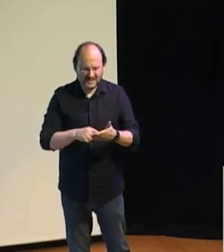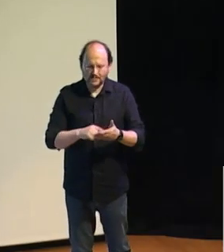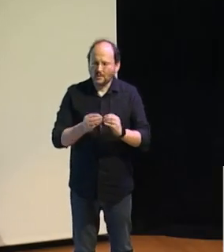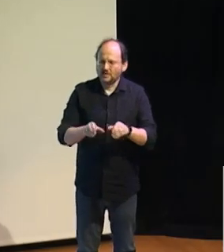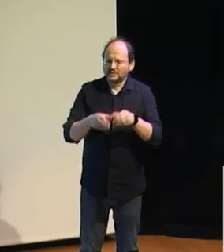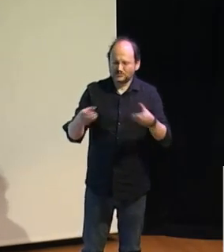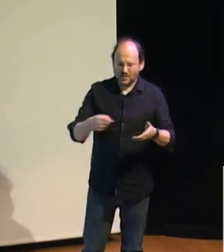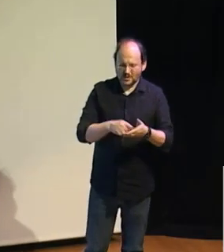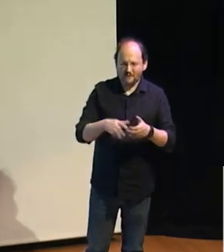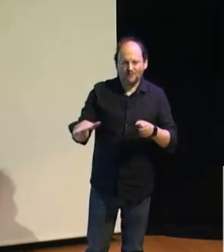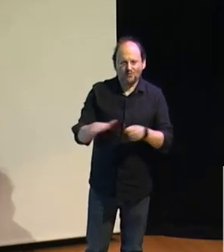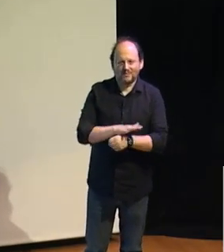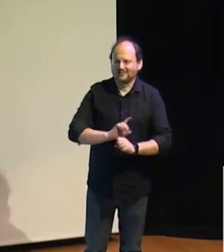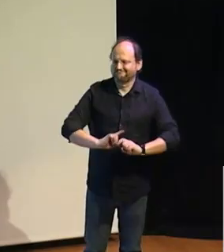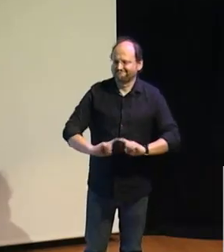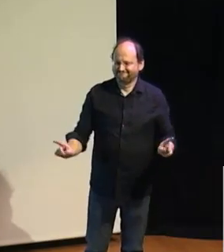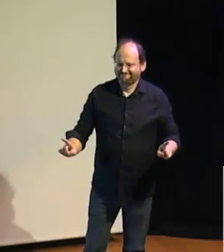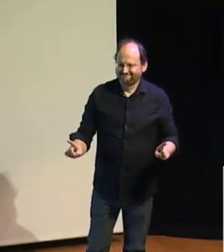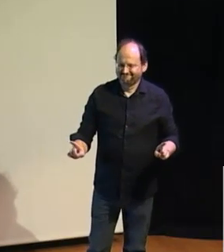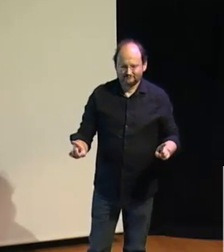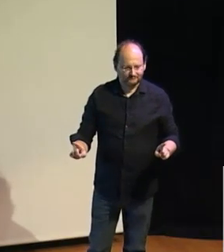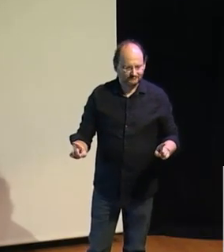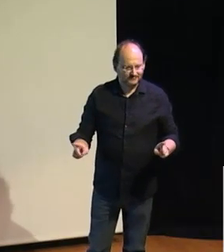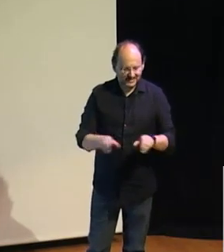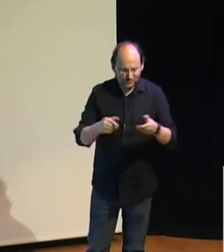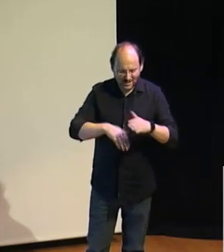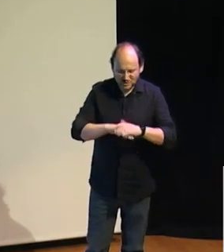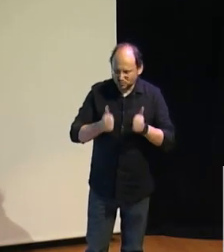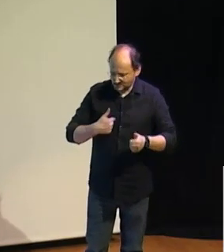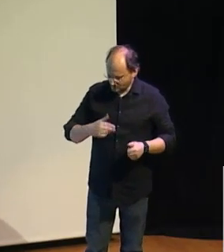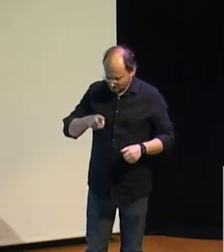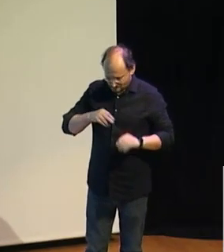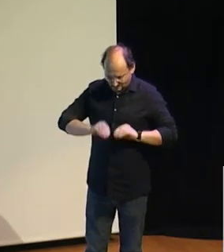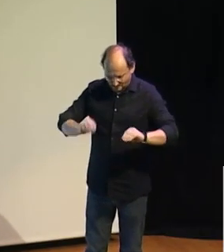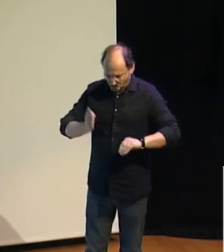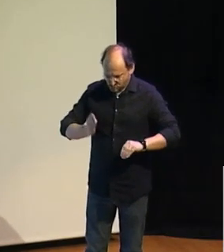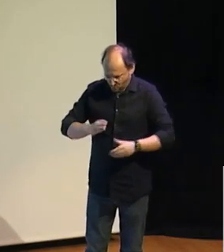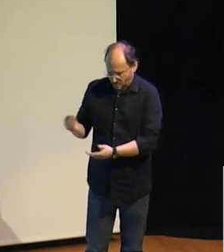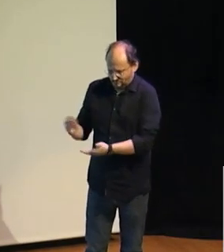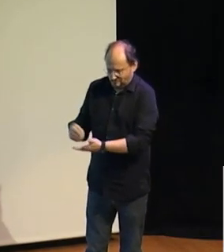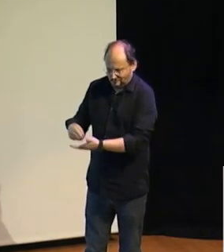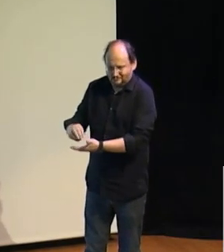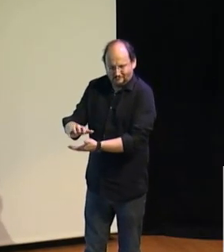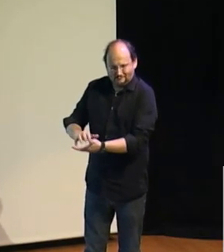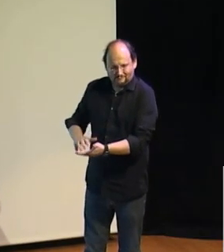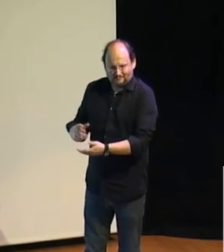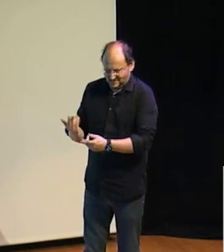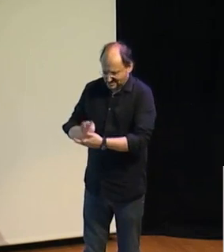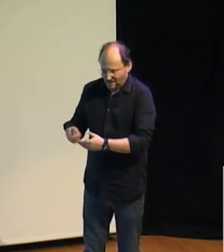les gardait au sein des dictionnaires au travers de dessins, mais les dictionnaires ne pouvaient pas être complets. Les dictionnaires étaient limités en fonction de l'enseignement ou de